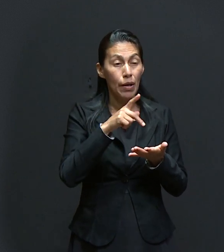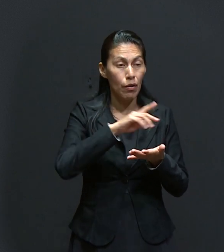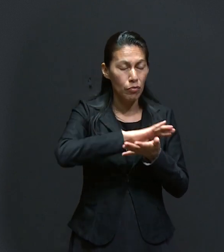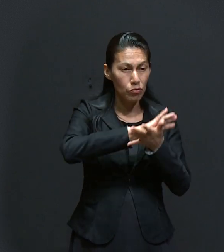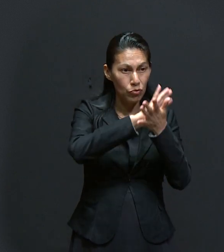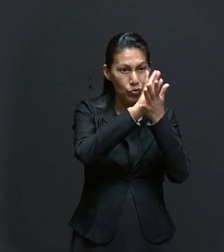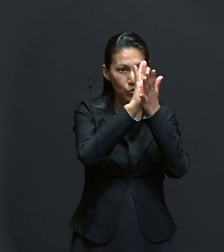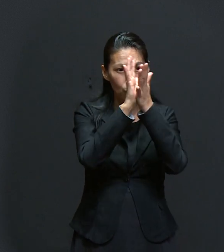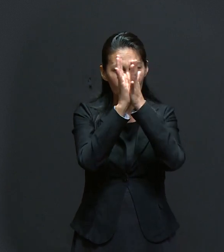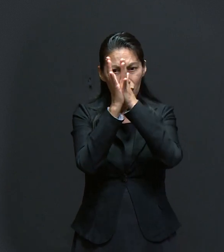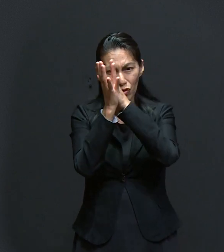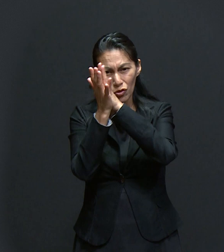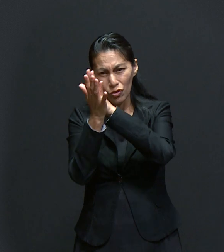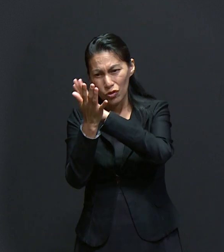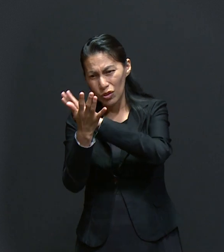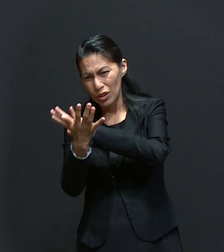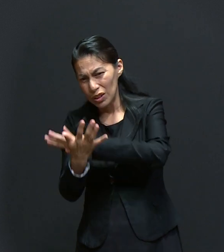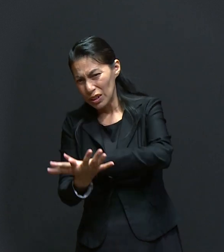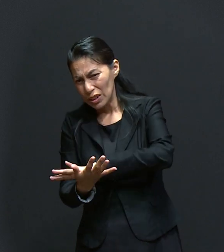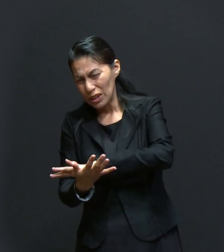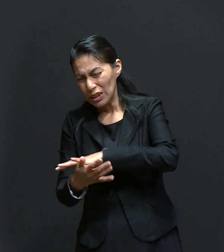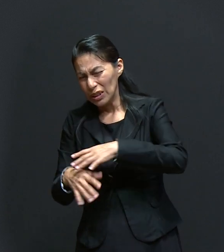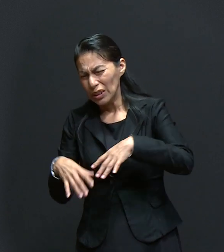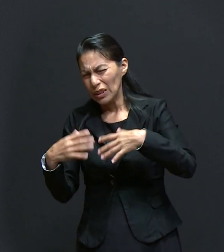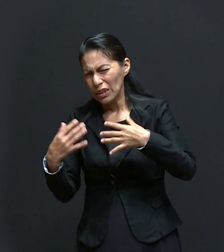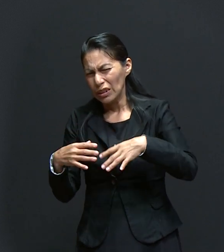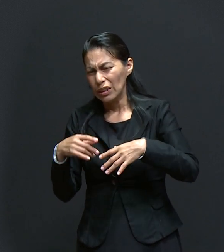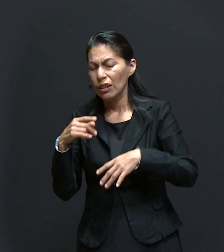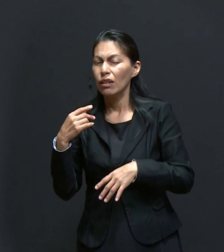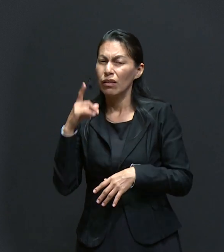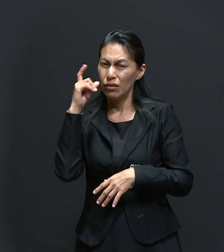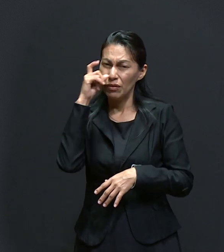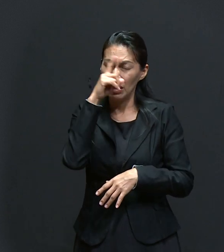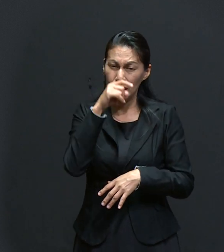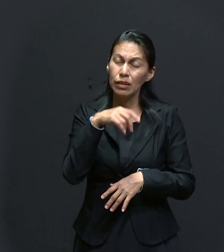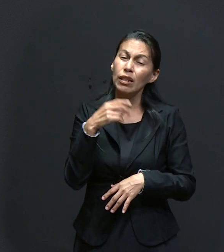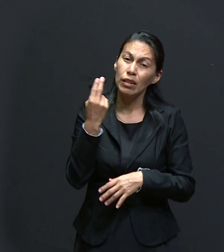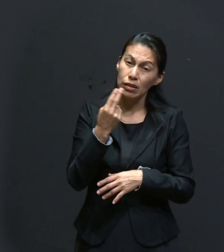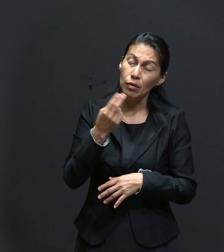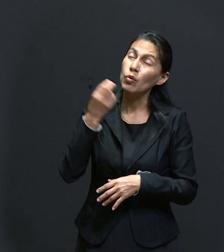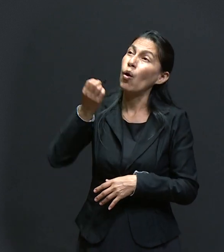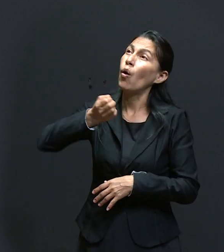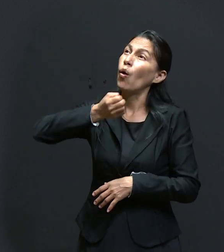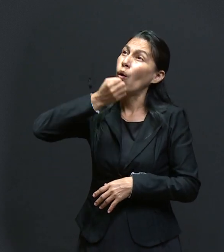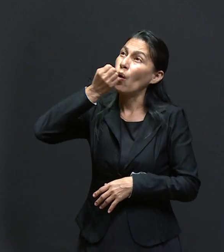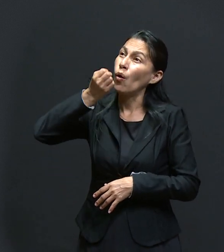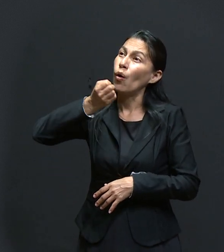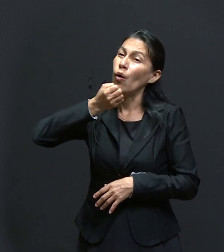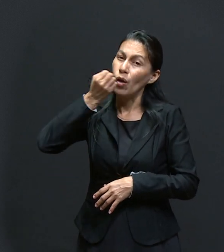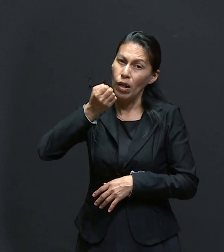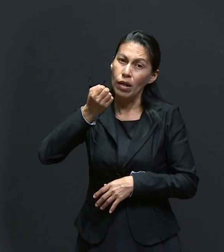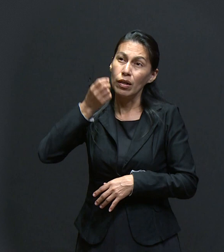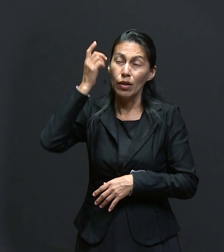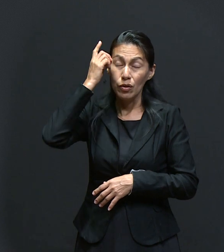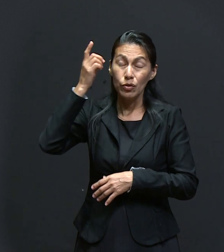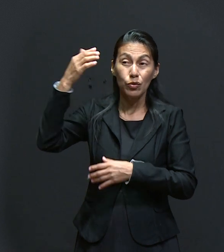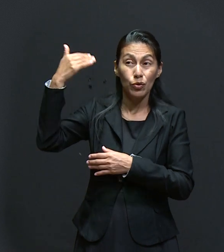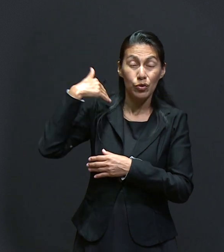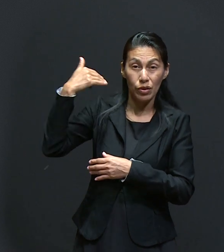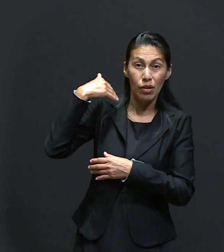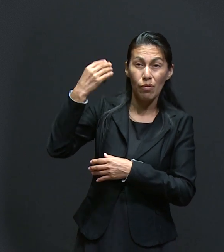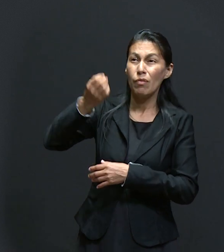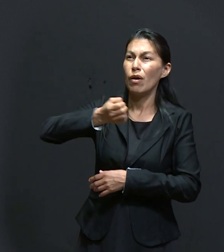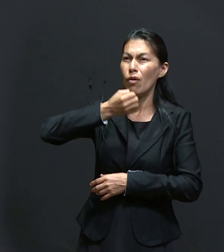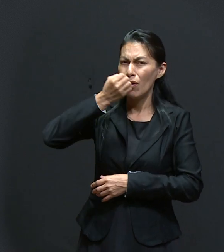pero luego pueden ver la situación que está pasando y se trata de oración entonces es llamada a